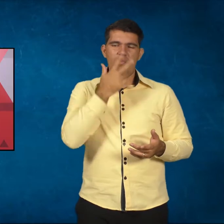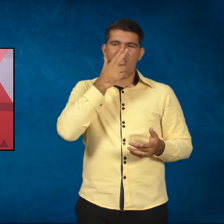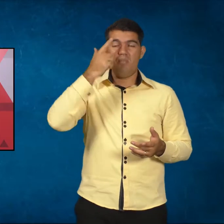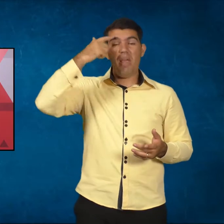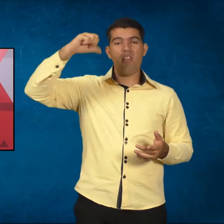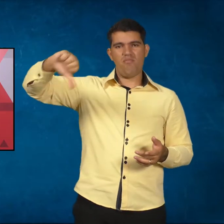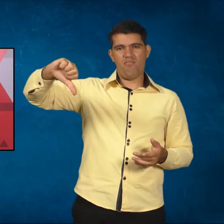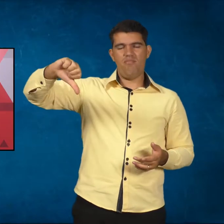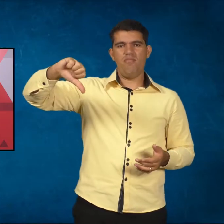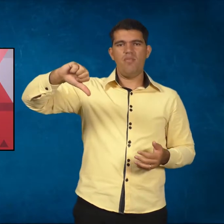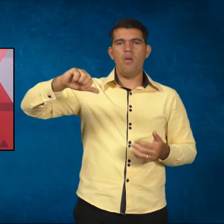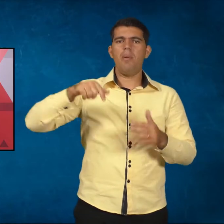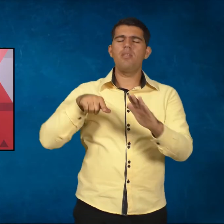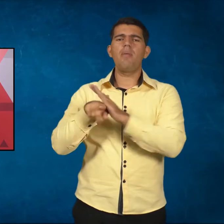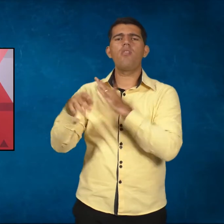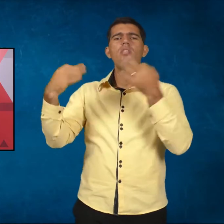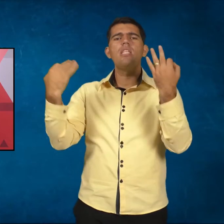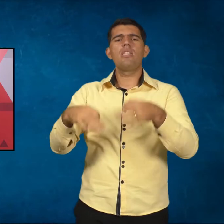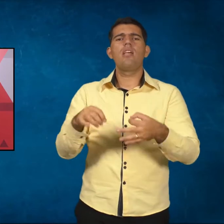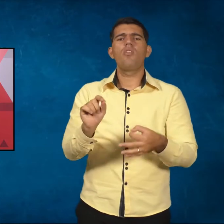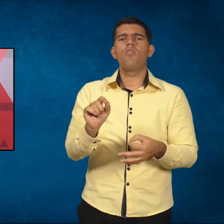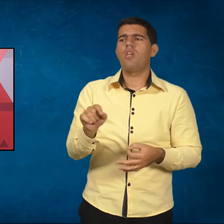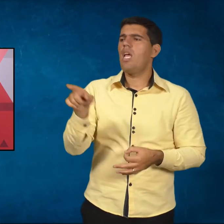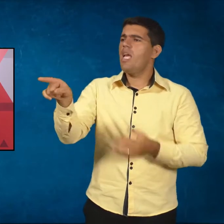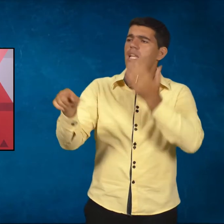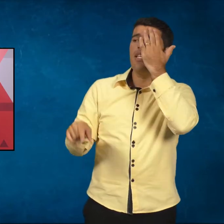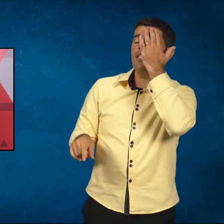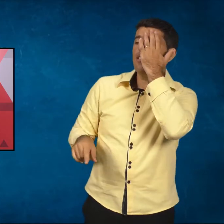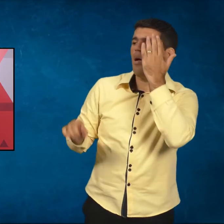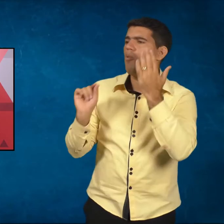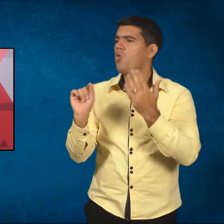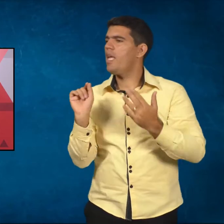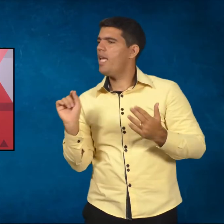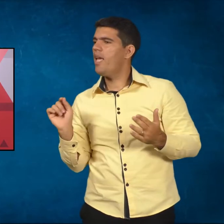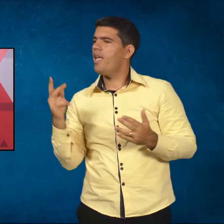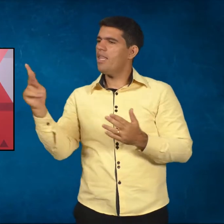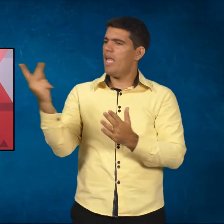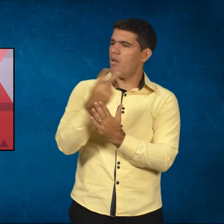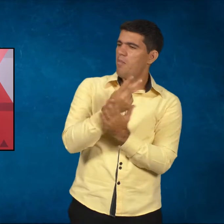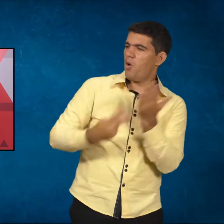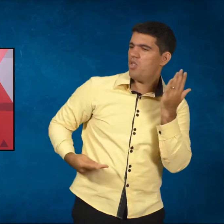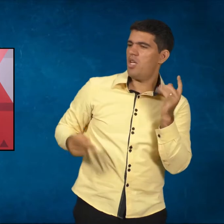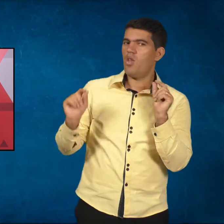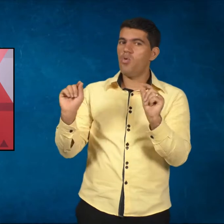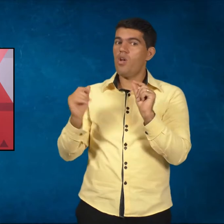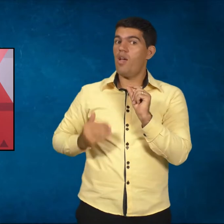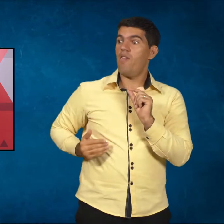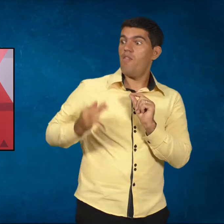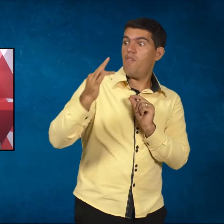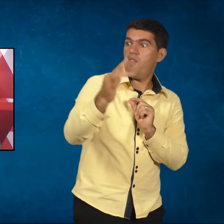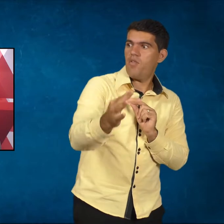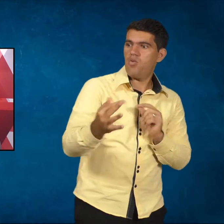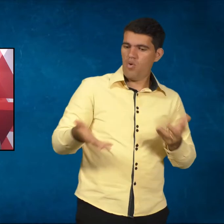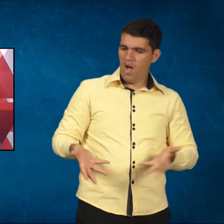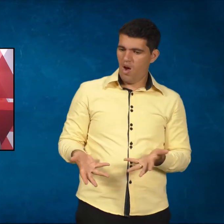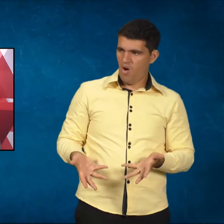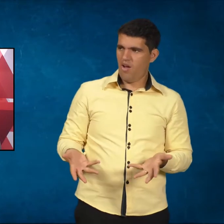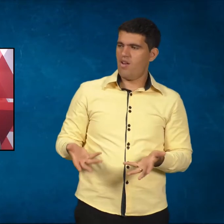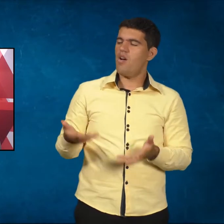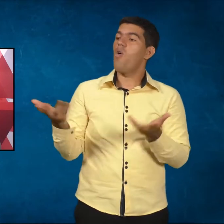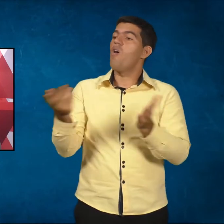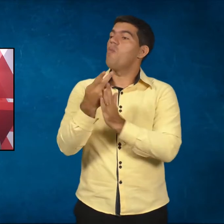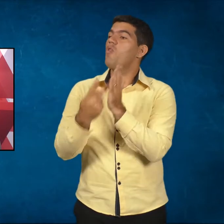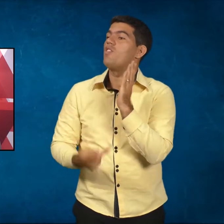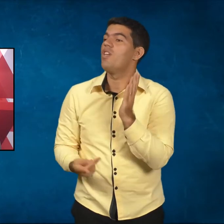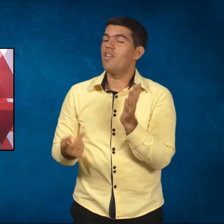e a pergunta correta seria perguntar o que que esse indivíduo sabe quais são os projetos que ele tem para sua vida presente e